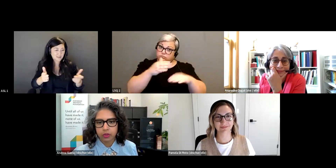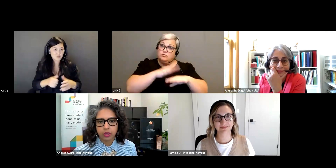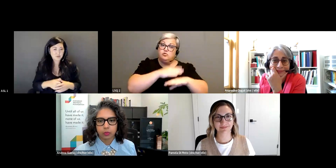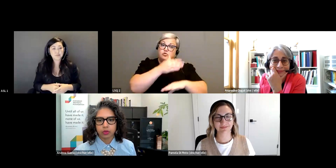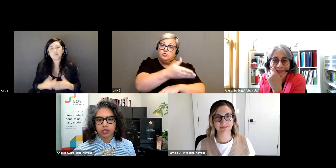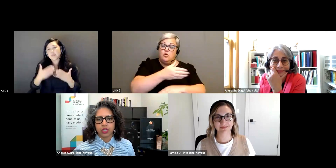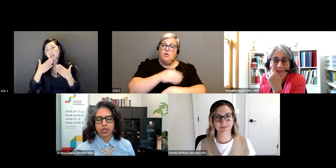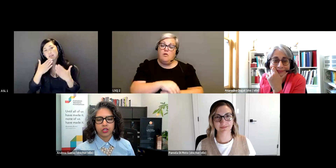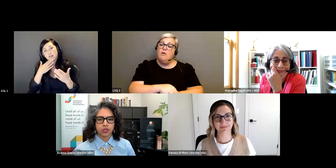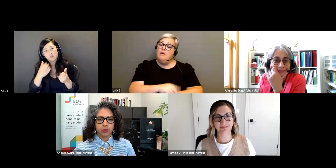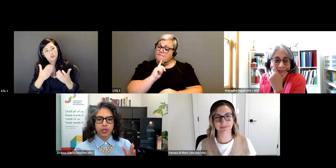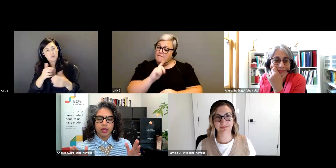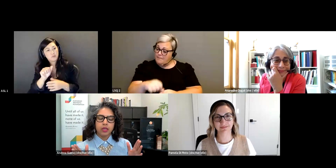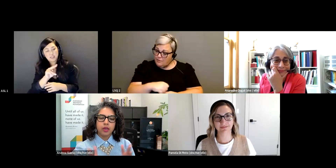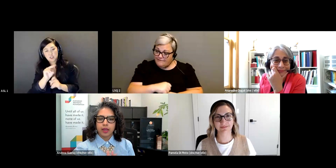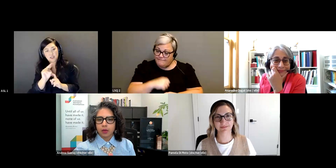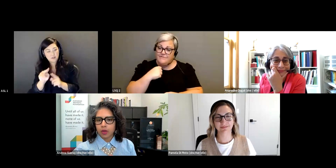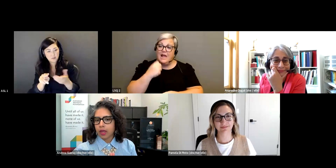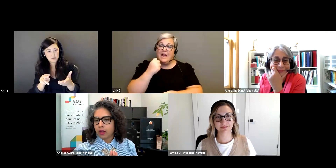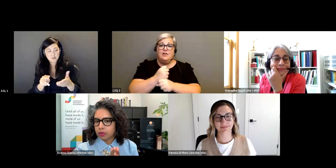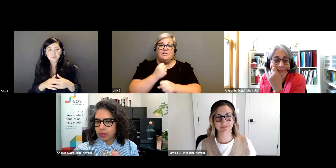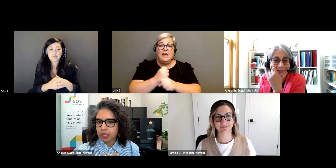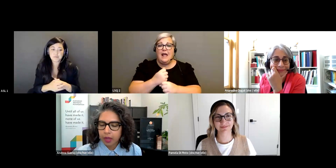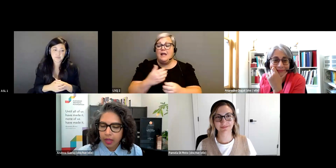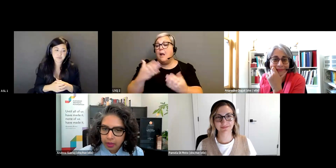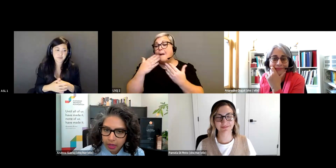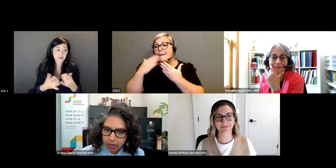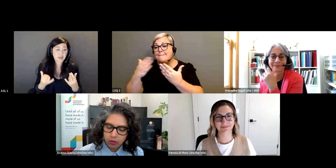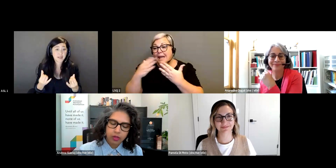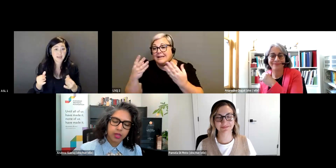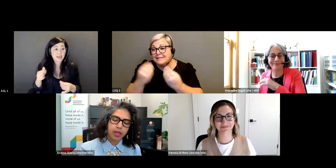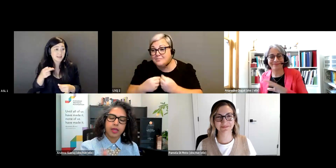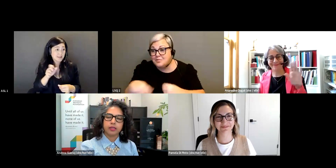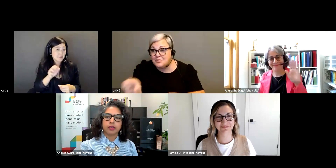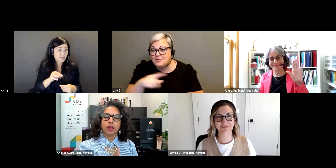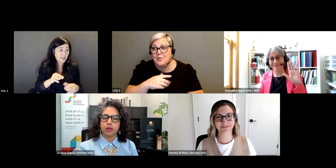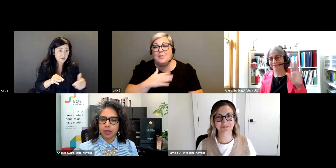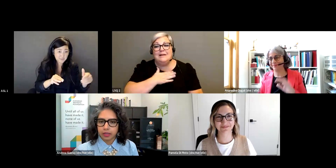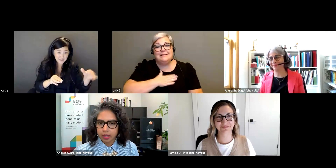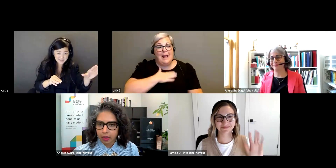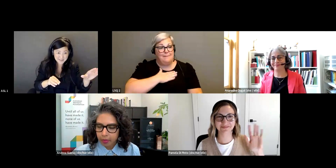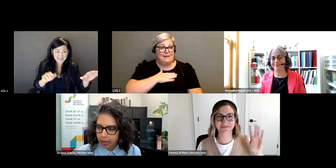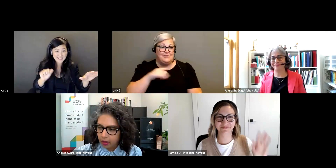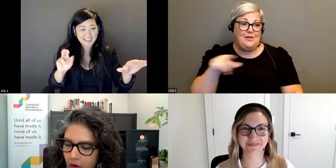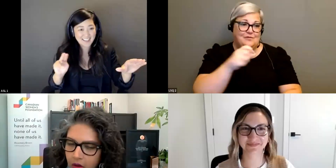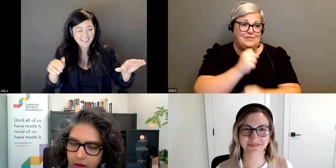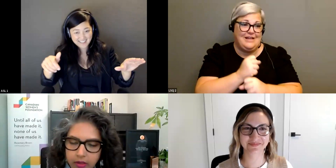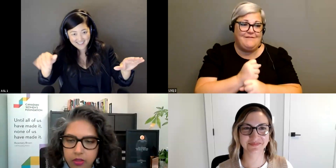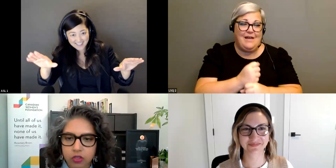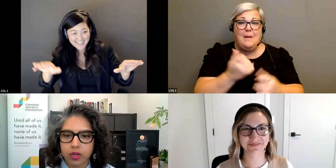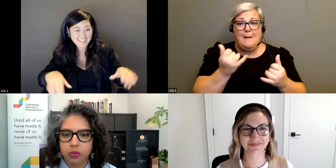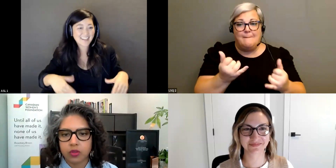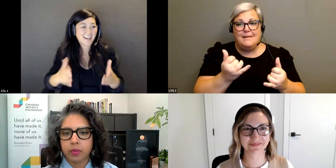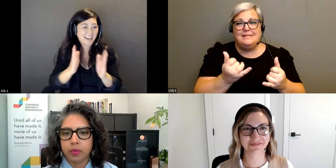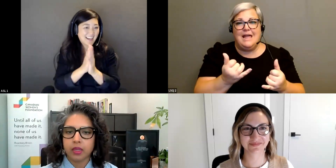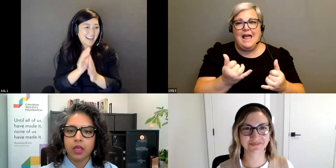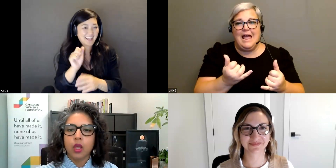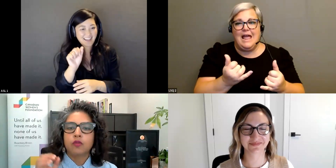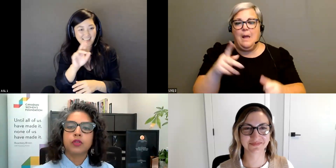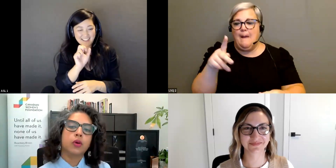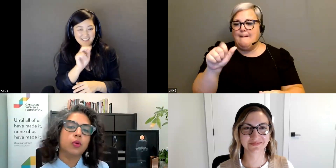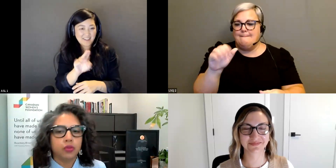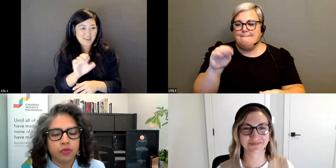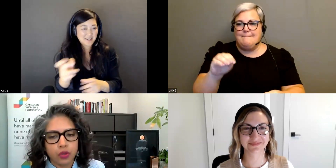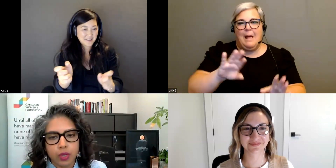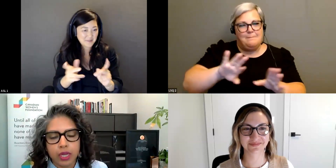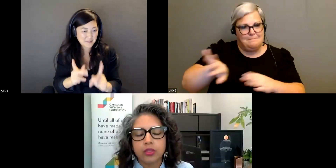Nous sommes très fiers de ce travail. Merci beaucoup. Nous apprécions ce que vous faites. Maintenant, je vais libérer Pam et Anou. Je